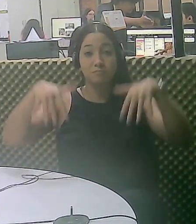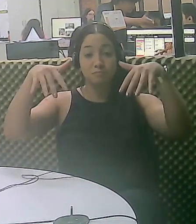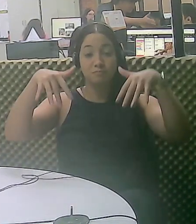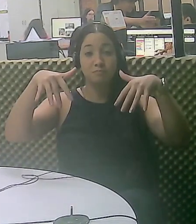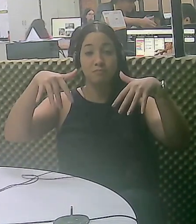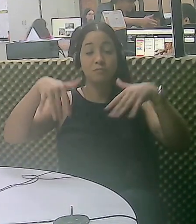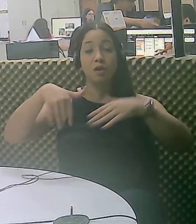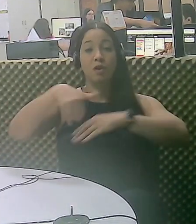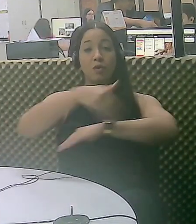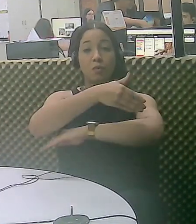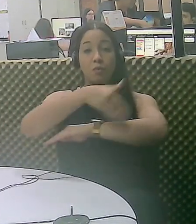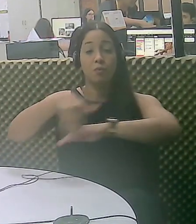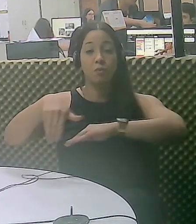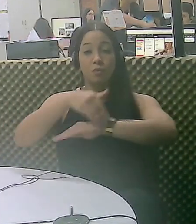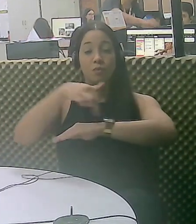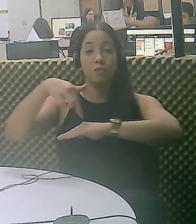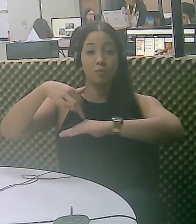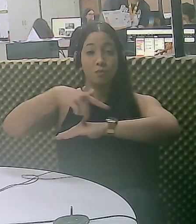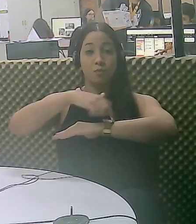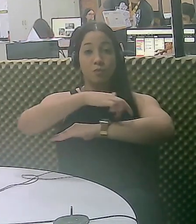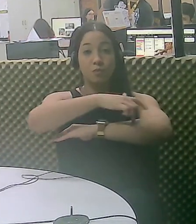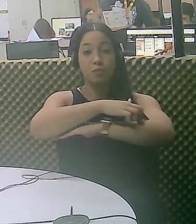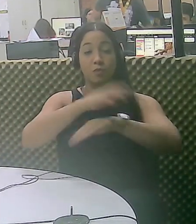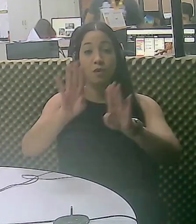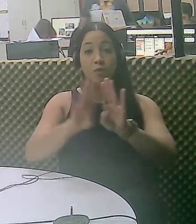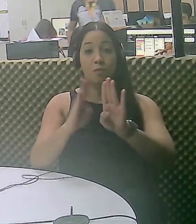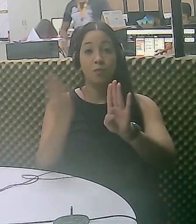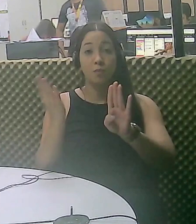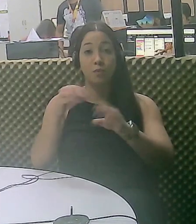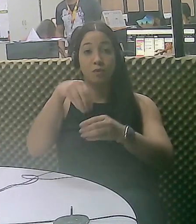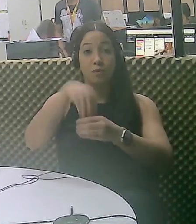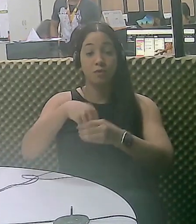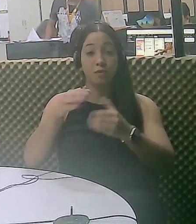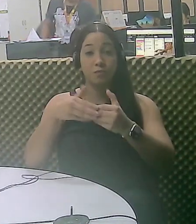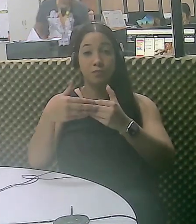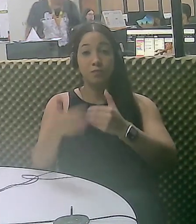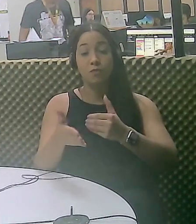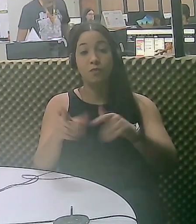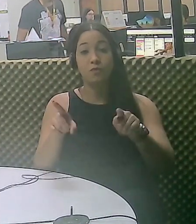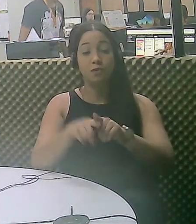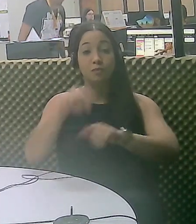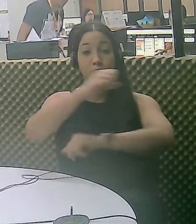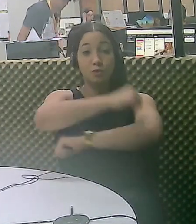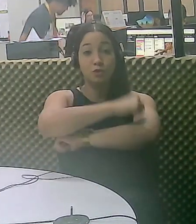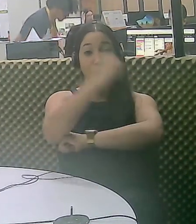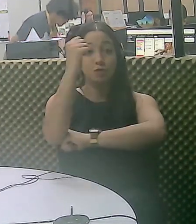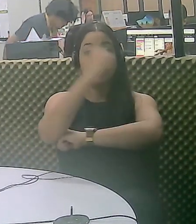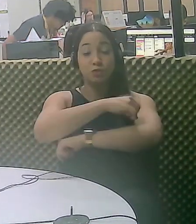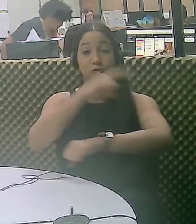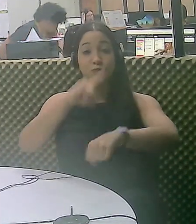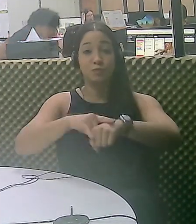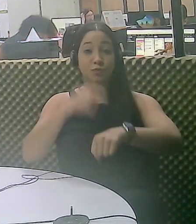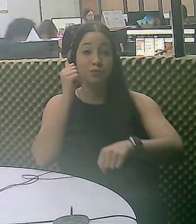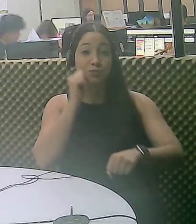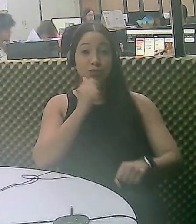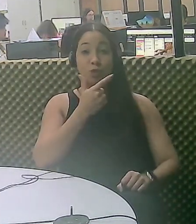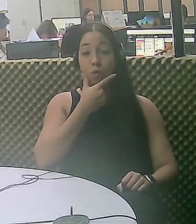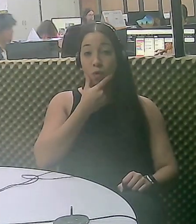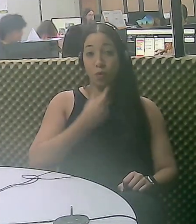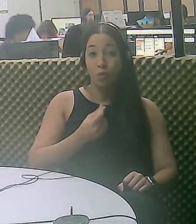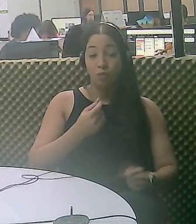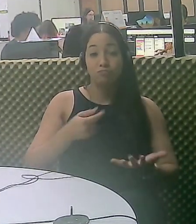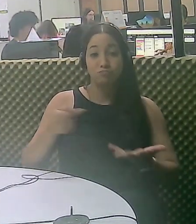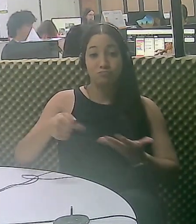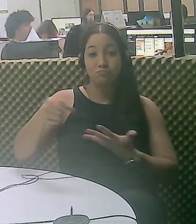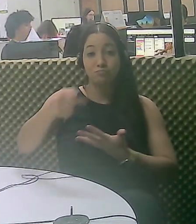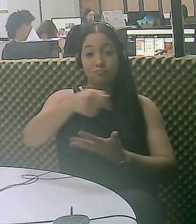guias, calçamento de concreto, portas internas e externas e janelas dos banheiros feminino e masculino,